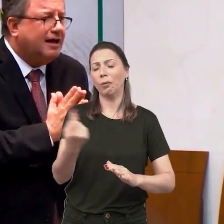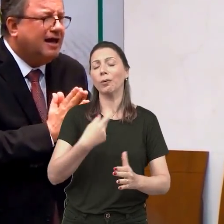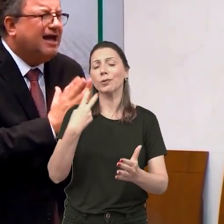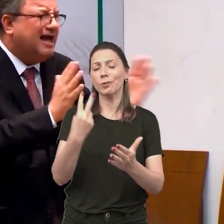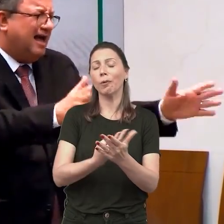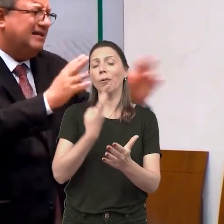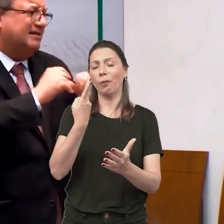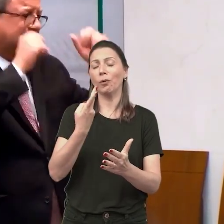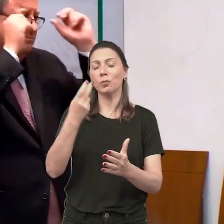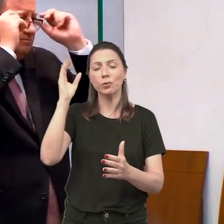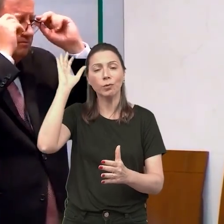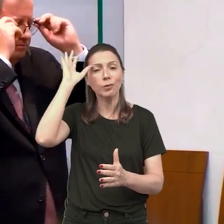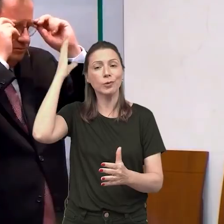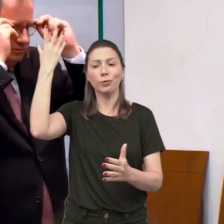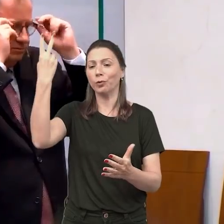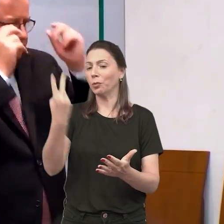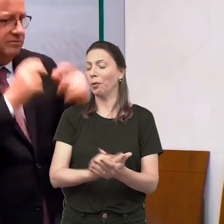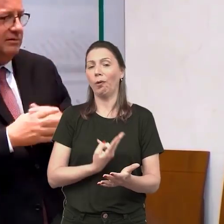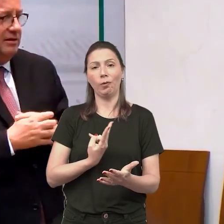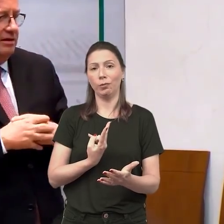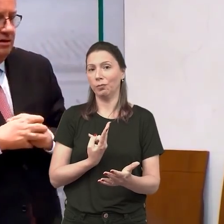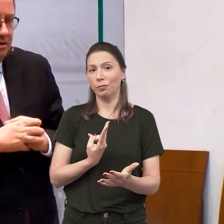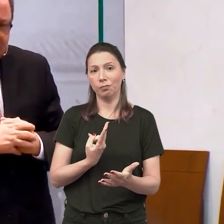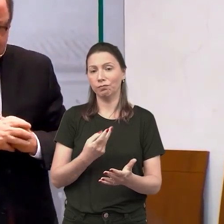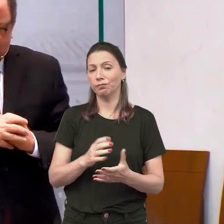quê? Erradas.